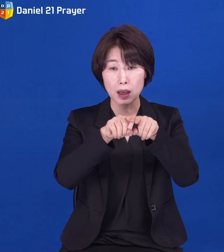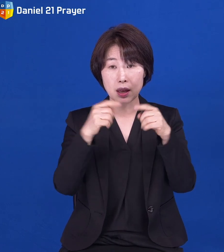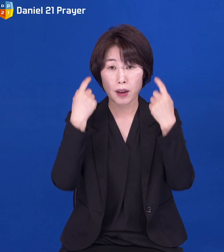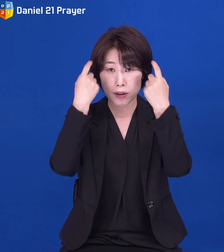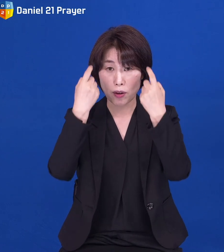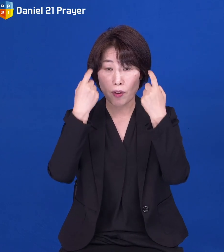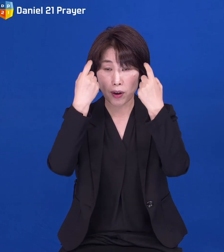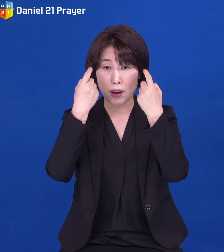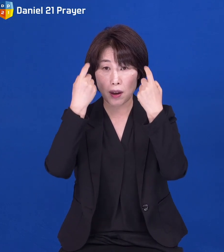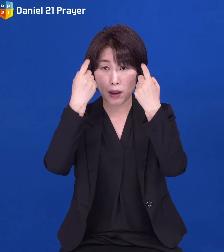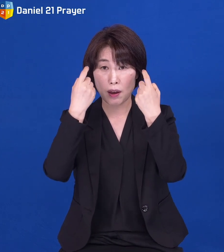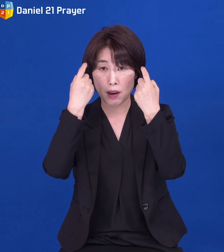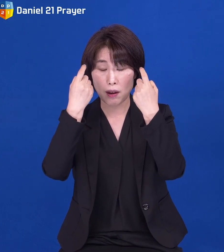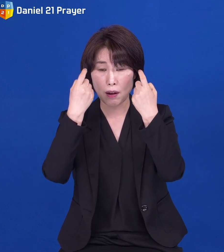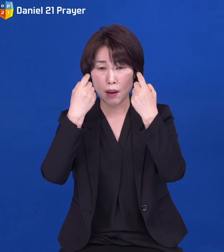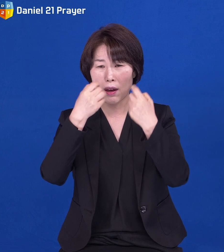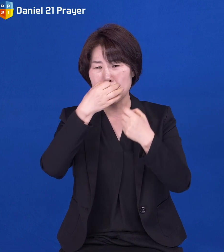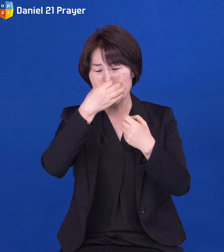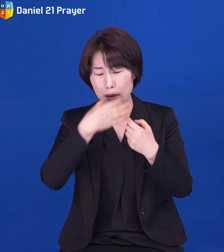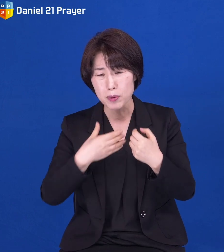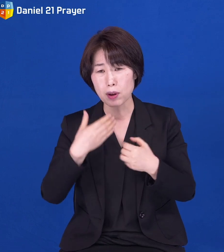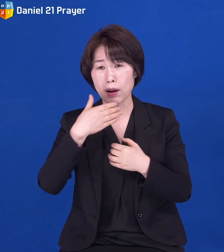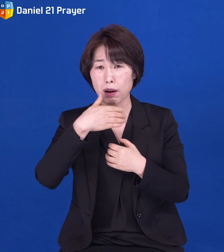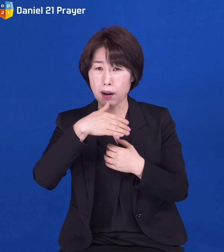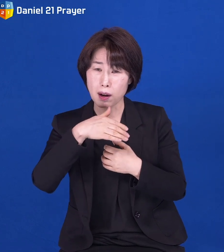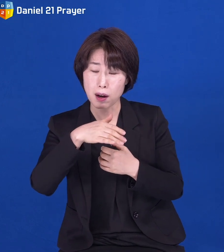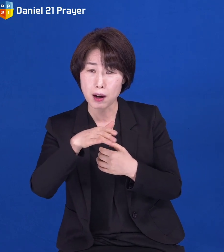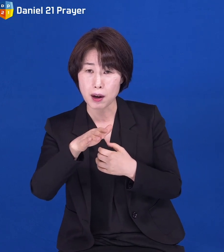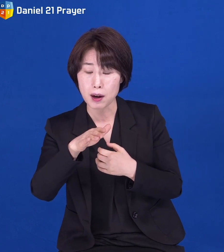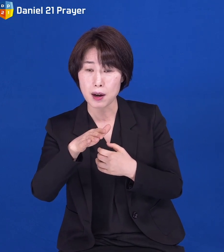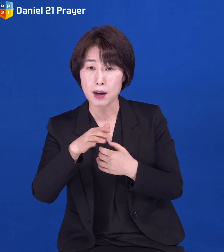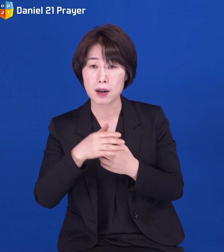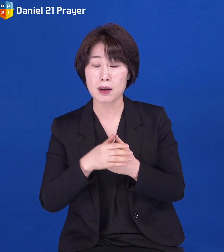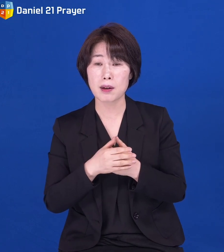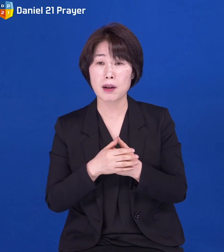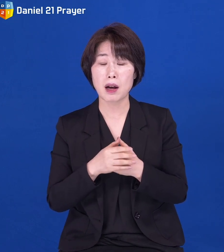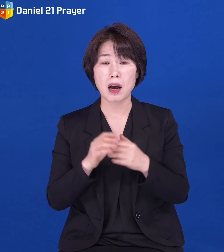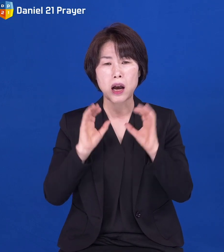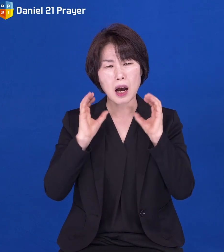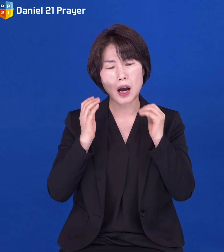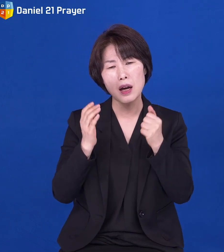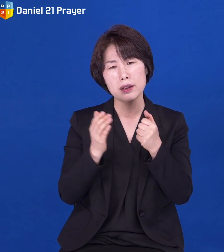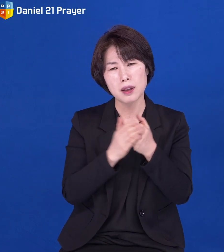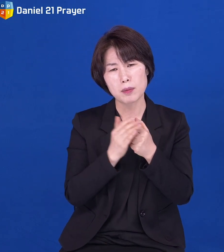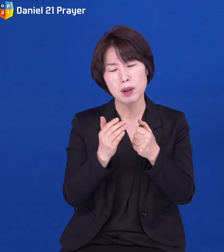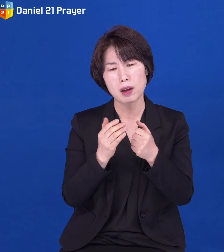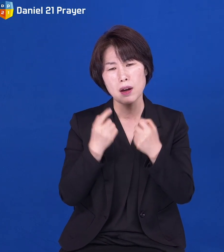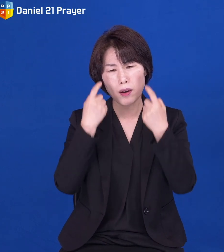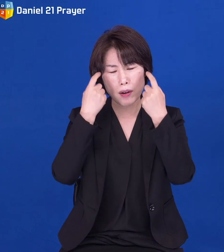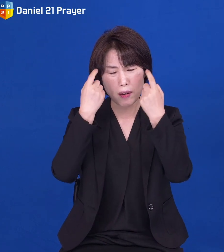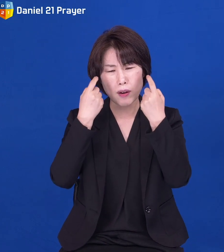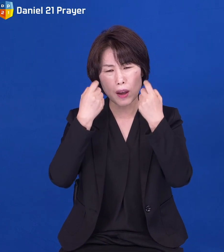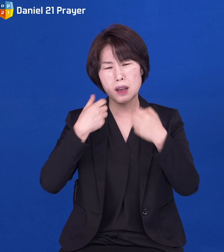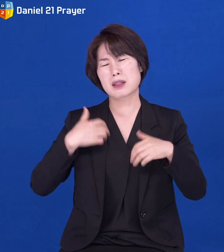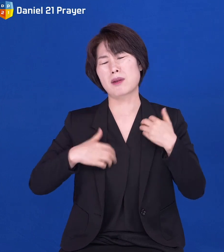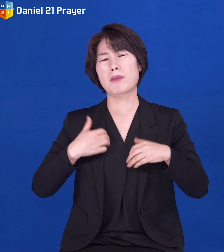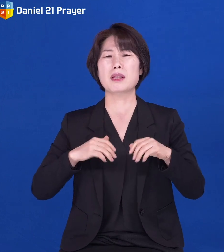막 다 그 힘들게 돈 쓰고 해서 휴가를 가면 애 때문에 다 망치는 거예요. 그러니까 애를 데리고